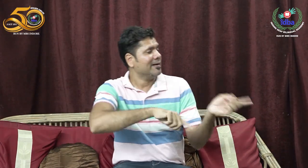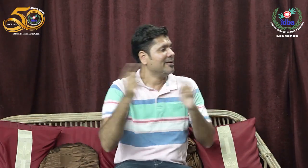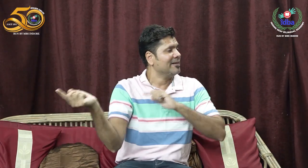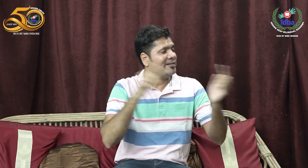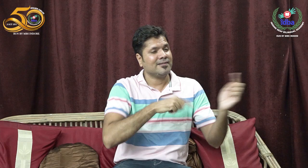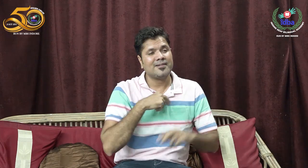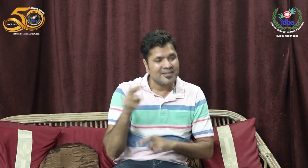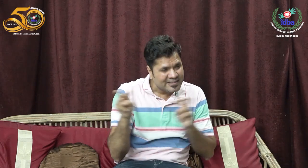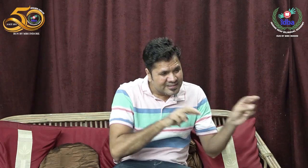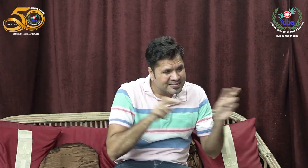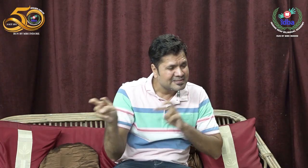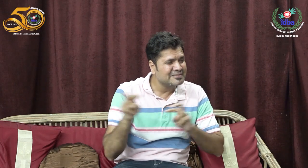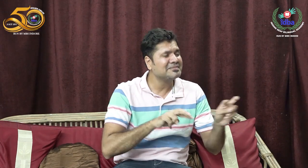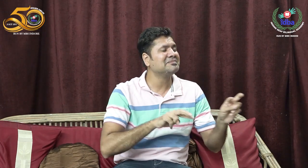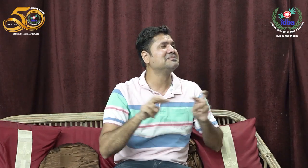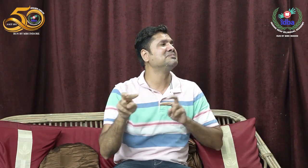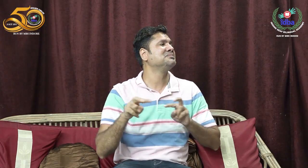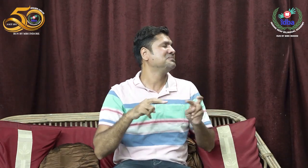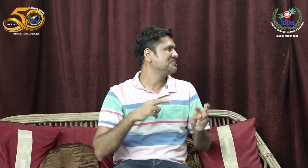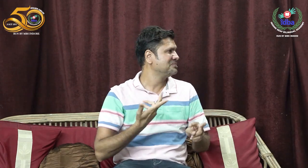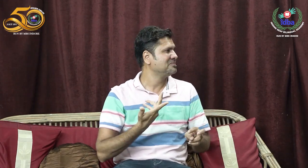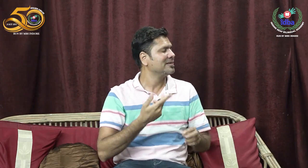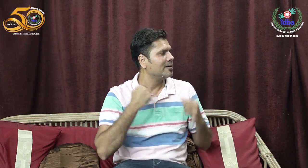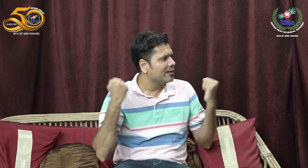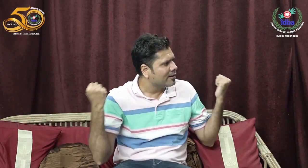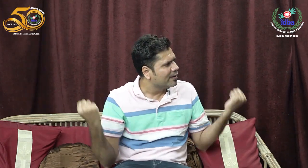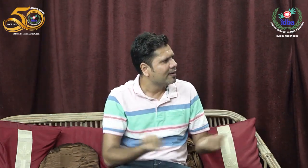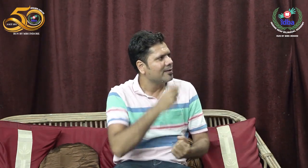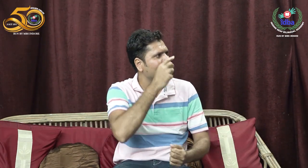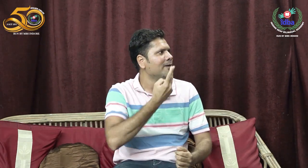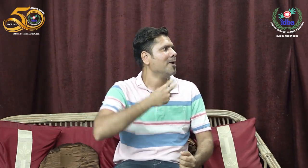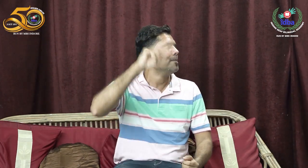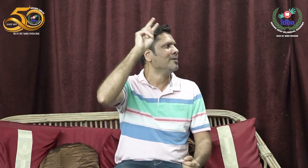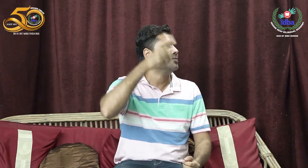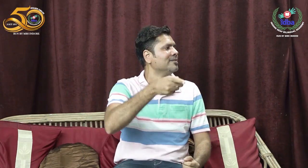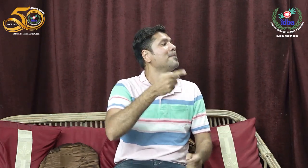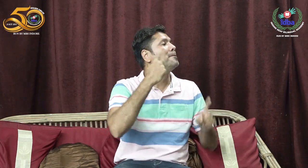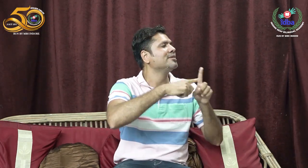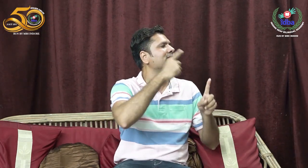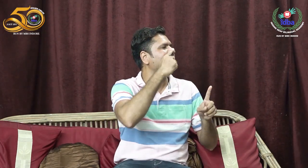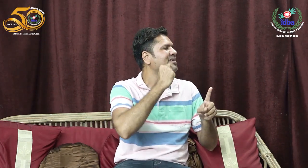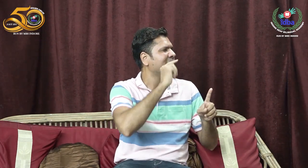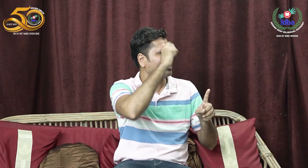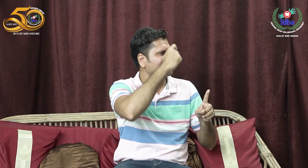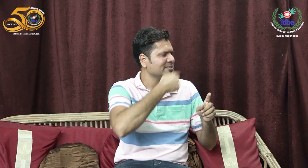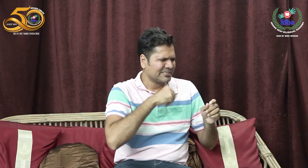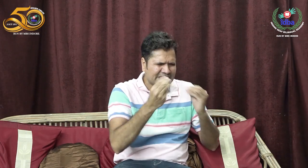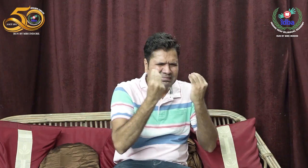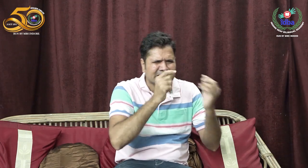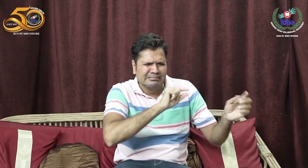पढ़ाते थे। ऐसे करके जो है फिर मैंने जो है मैनेज करके फिर, लेकिन मेहनत करी। और इंग्लिश थोड़ी मुश्किल थी बट उसके साथ